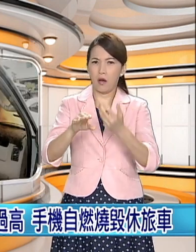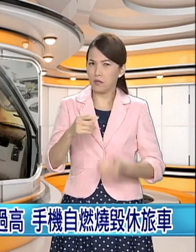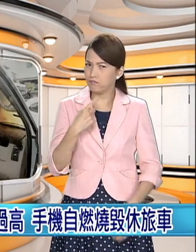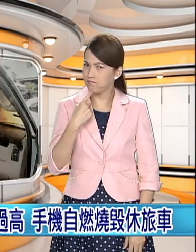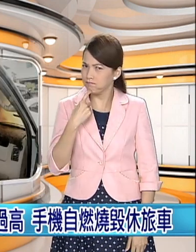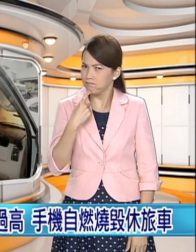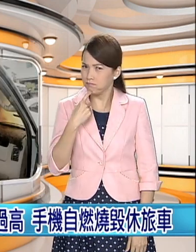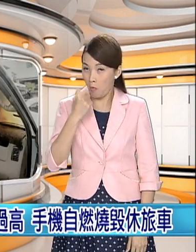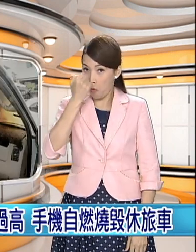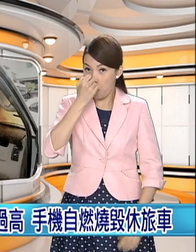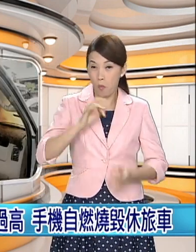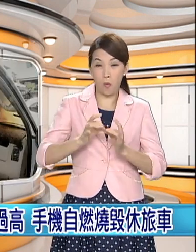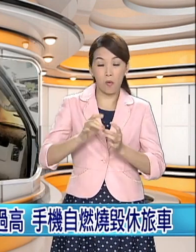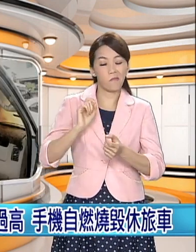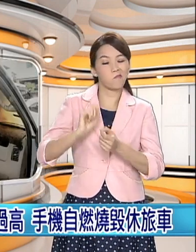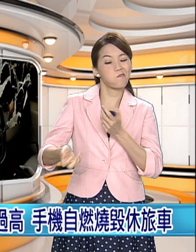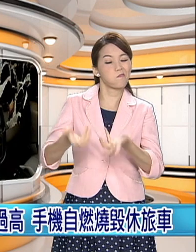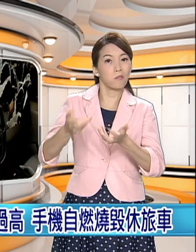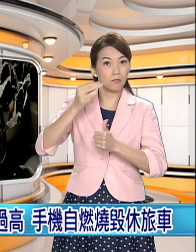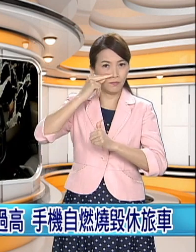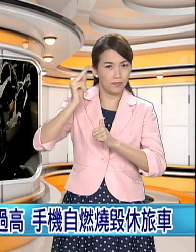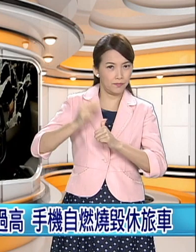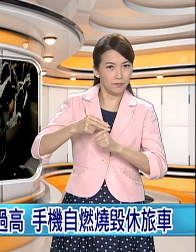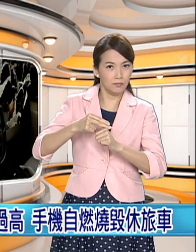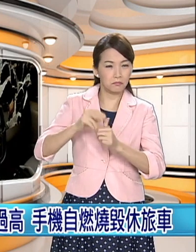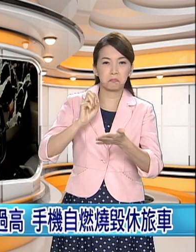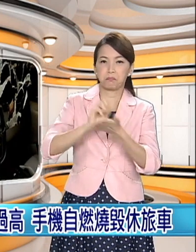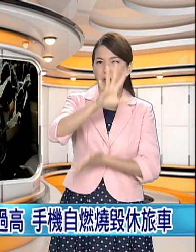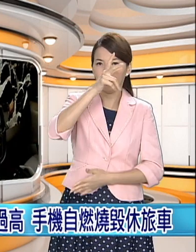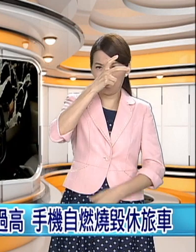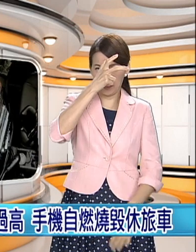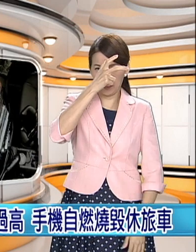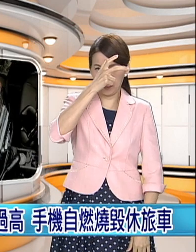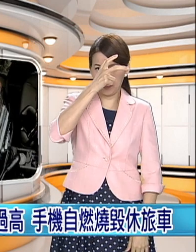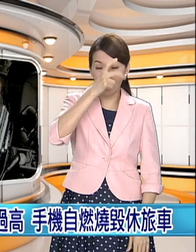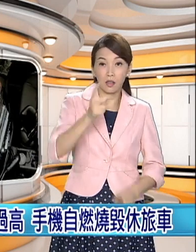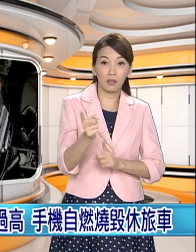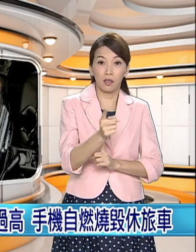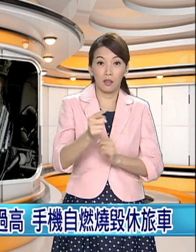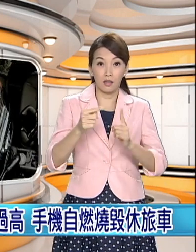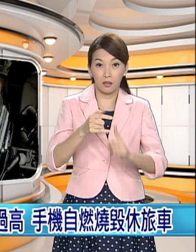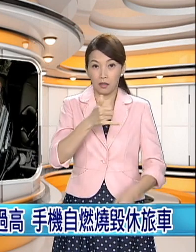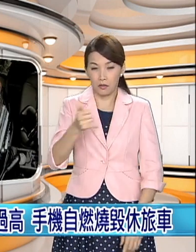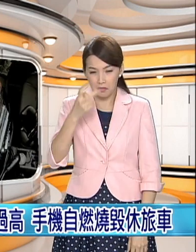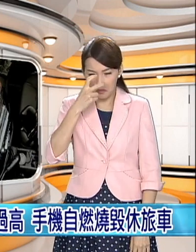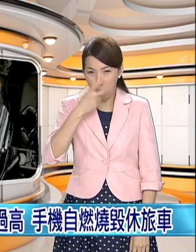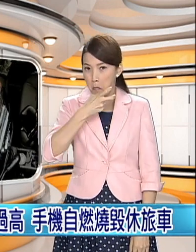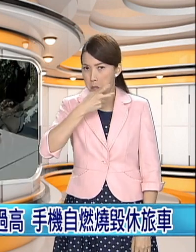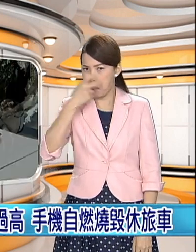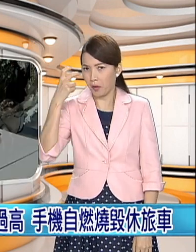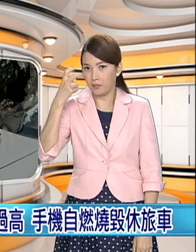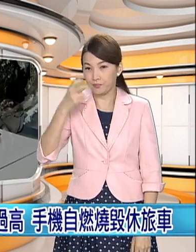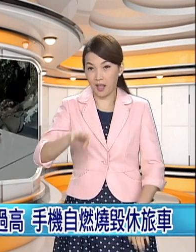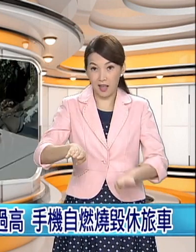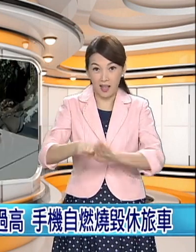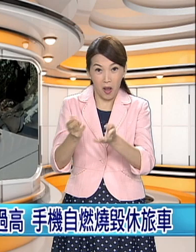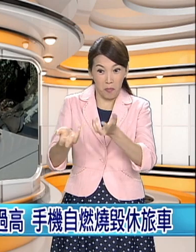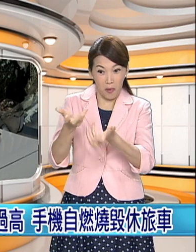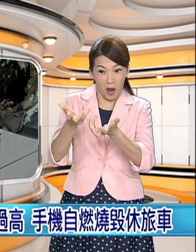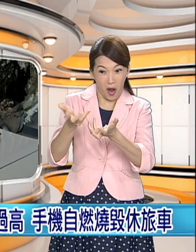员却发现起火点有一只烧焦的手机，怀疑是手机受不了夏